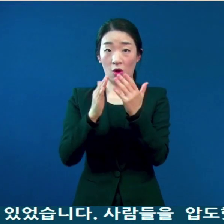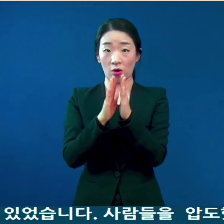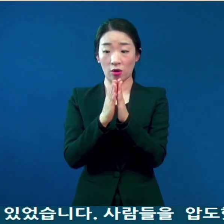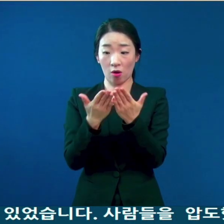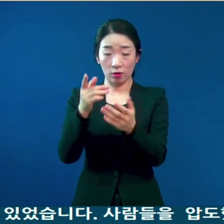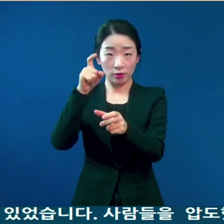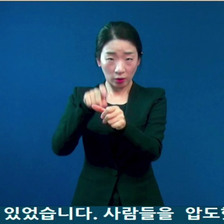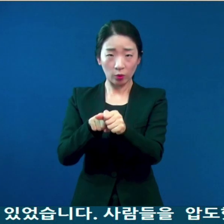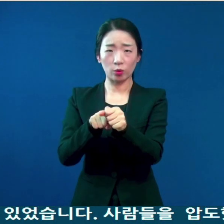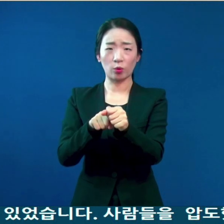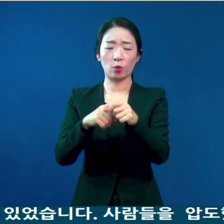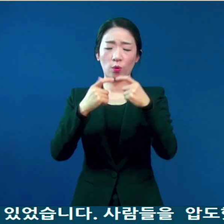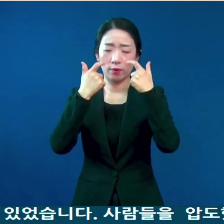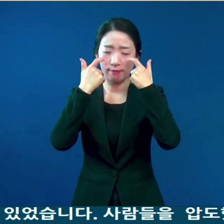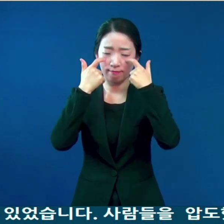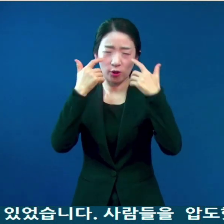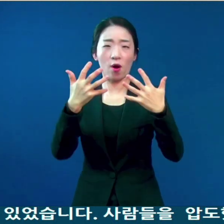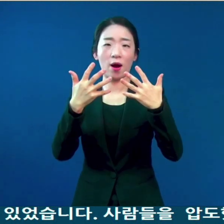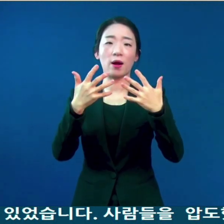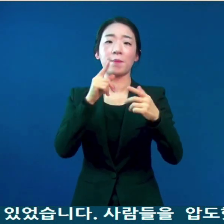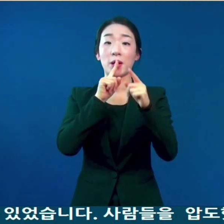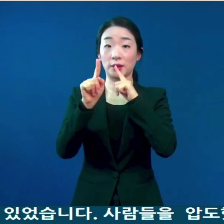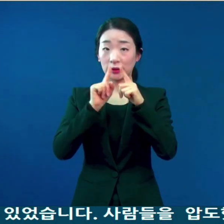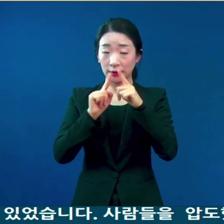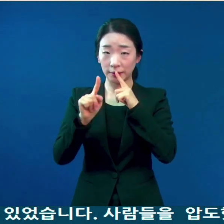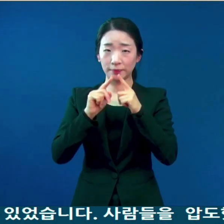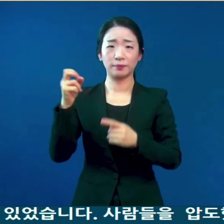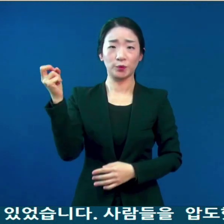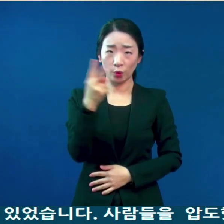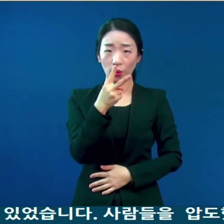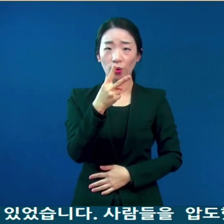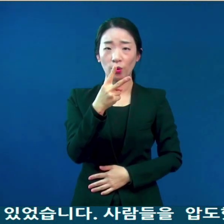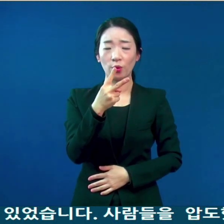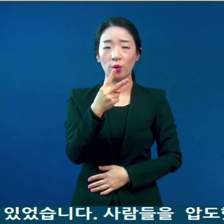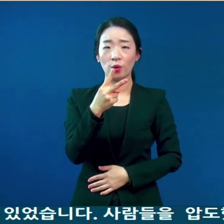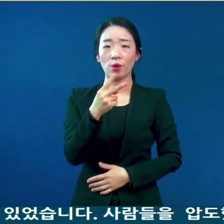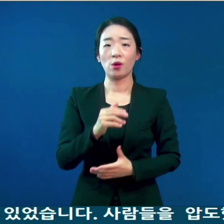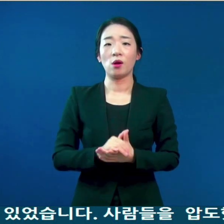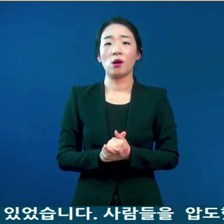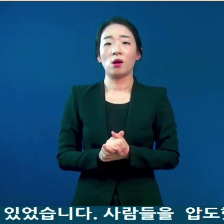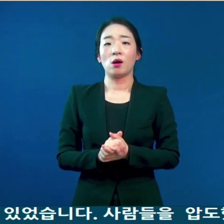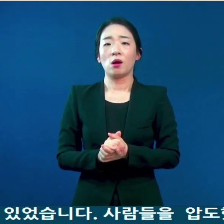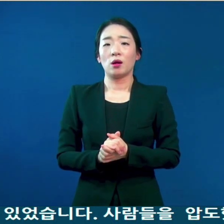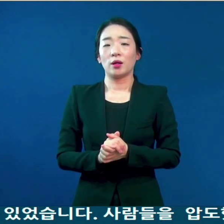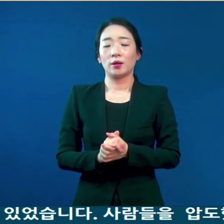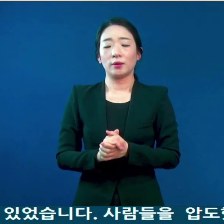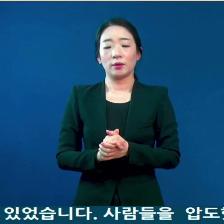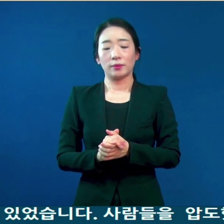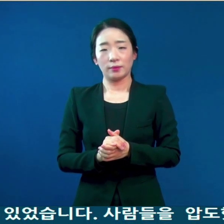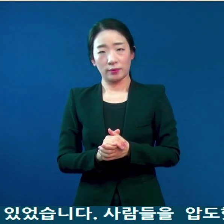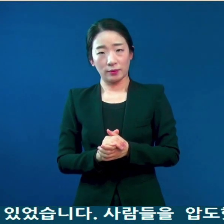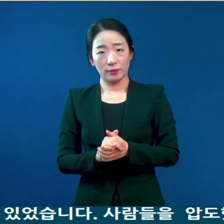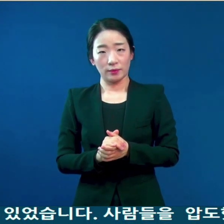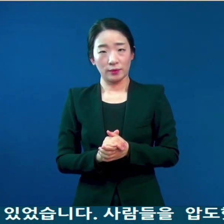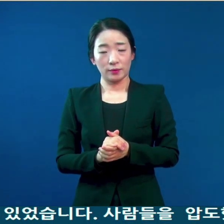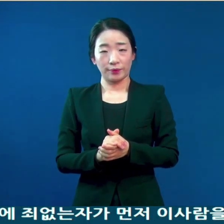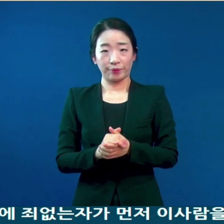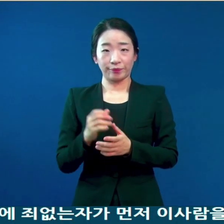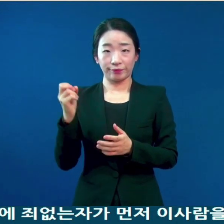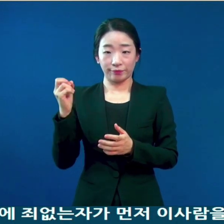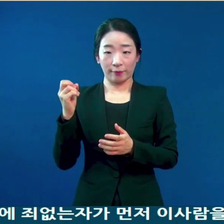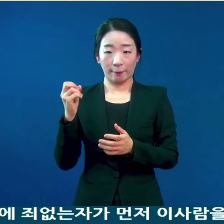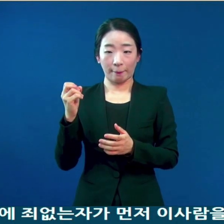정확한 말씀이었으며 동시에 어마어마한 논리가 있었으며